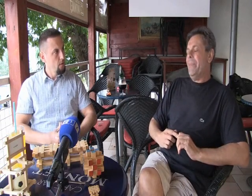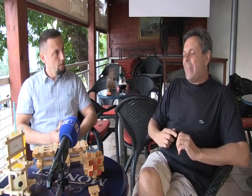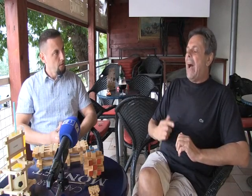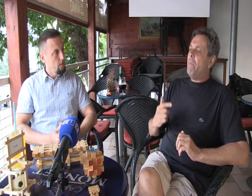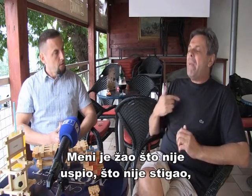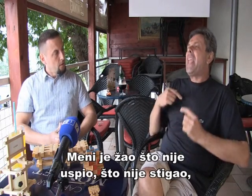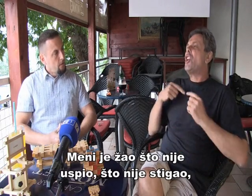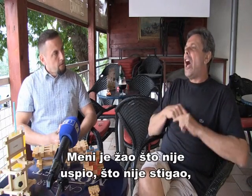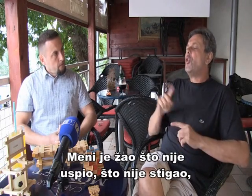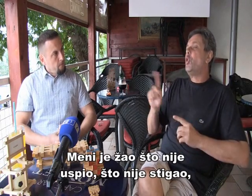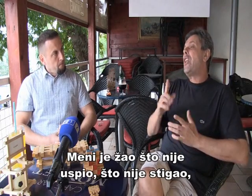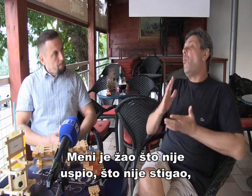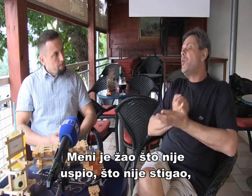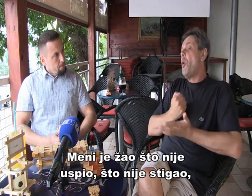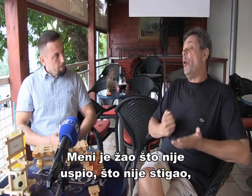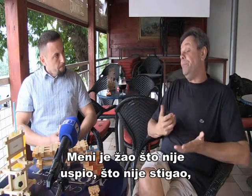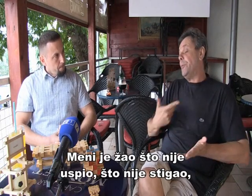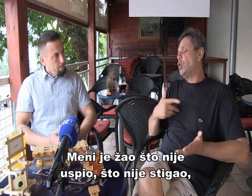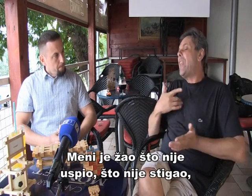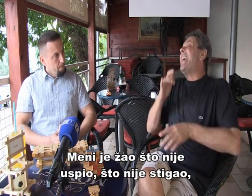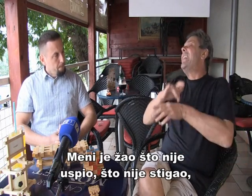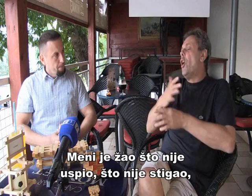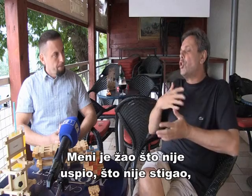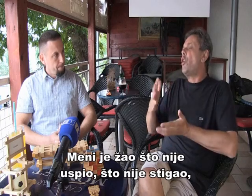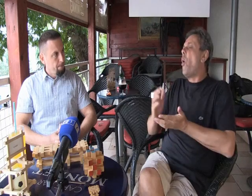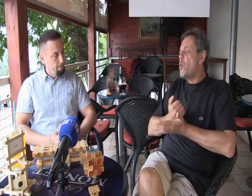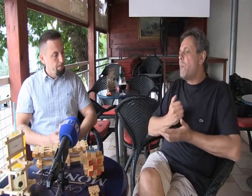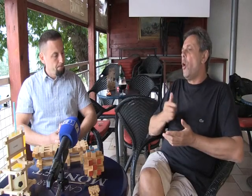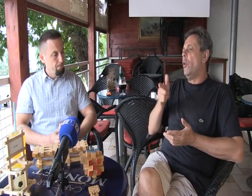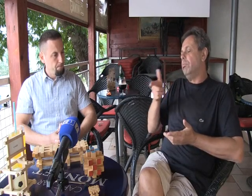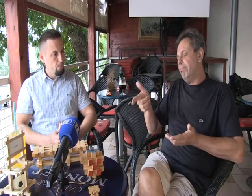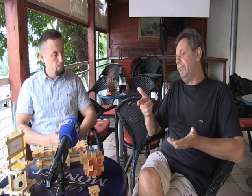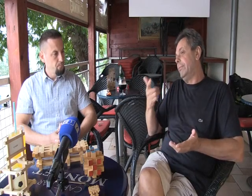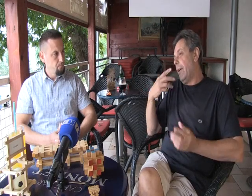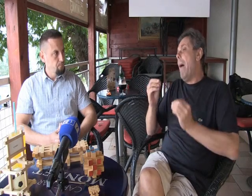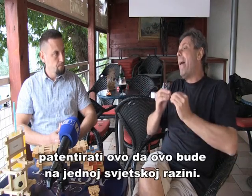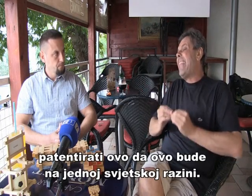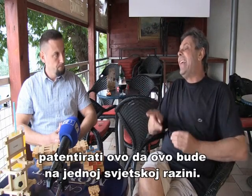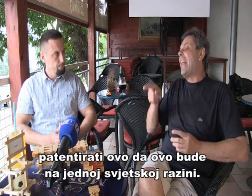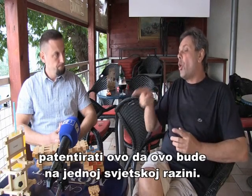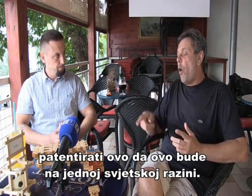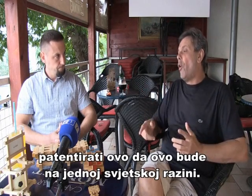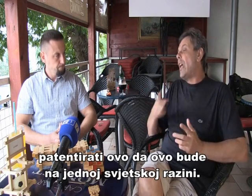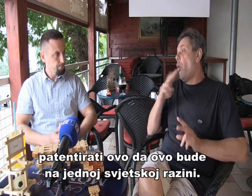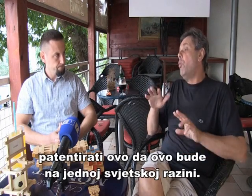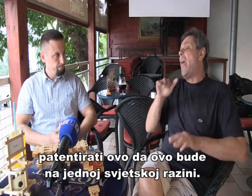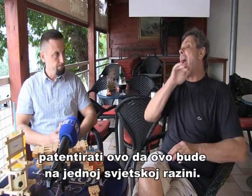Da, meni je žao što nije uspio, što nije stigao, što nije uspio patentirati ovo da to bude na